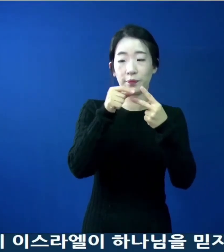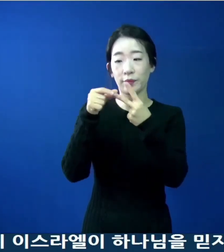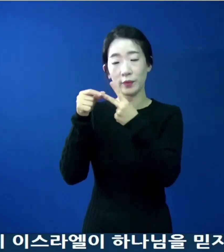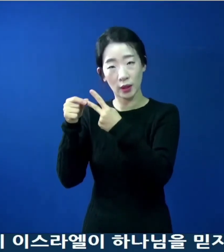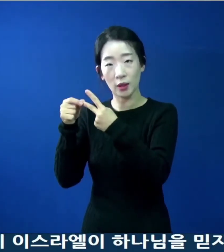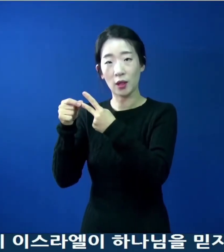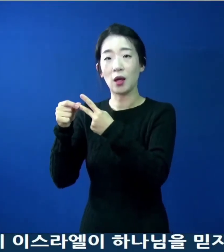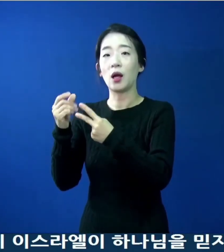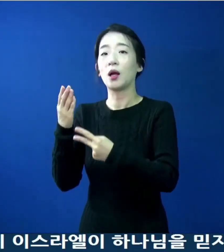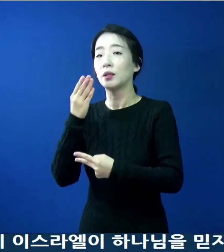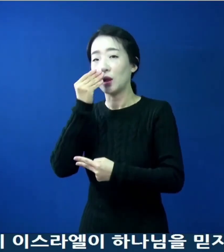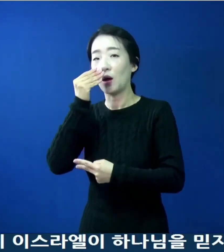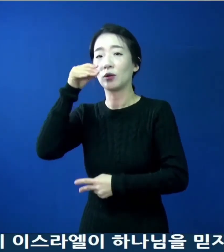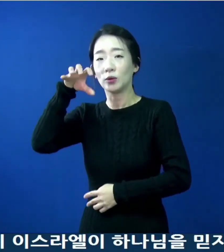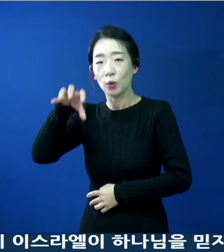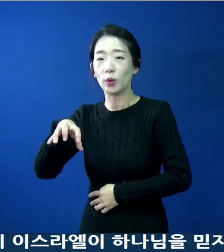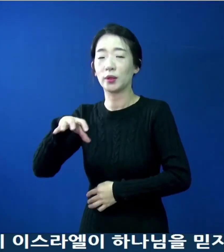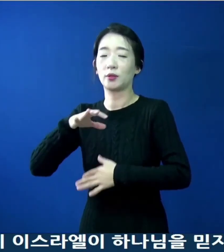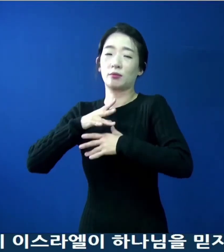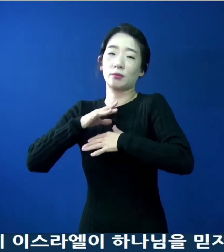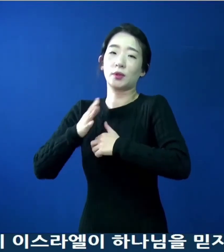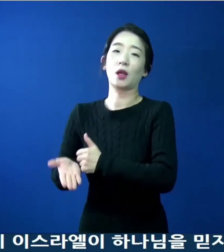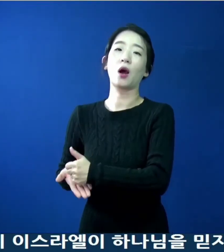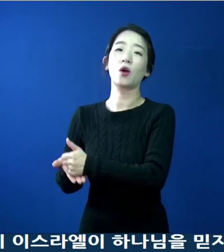경외하라. 이것이